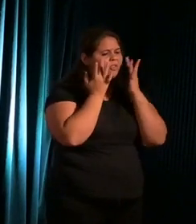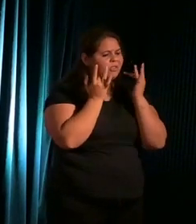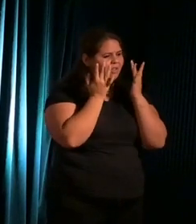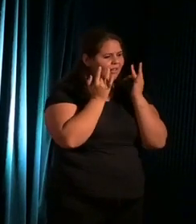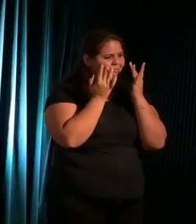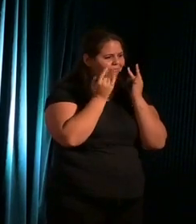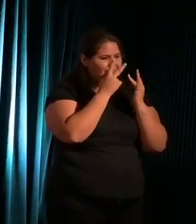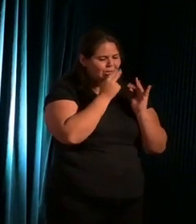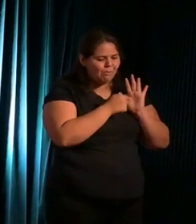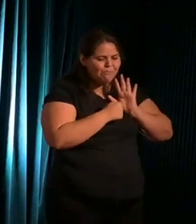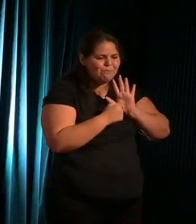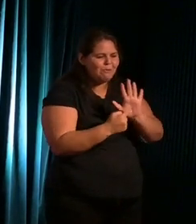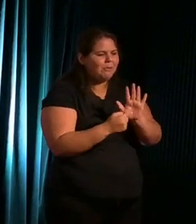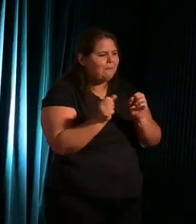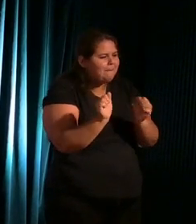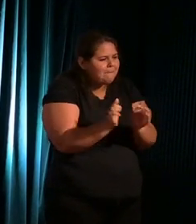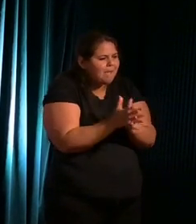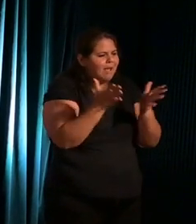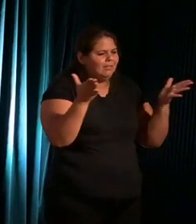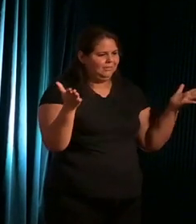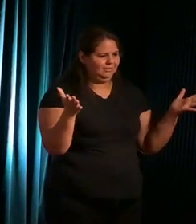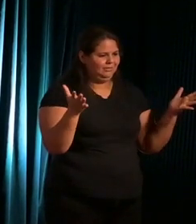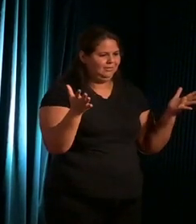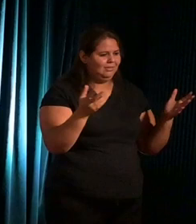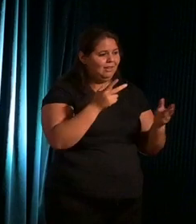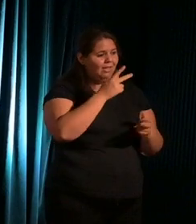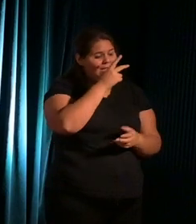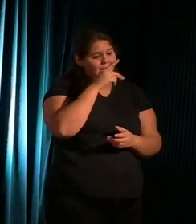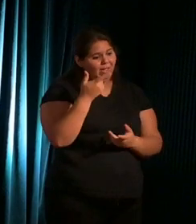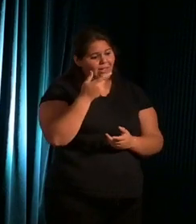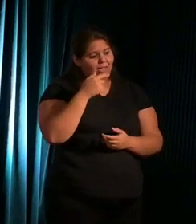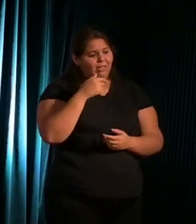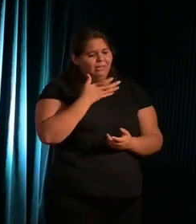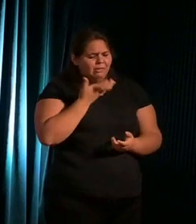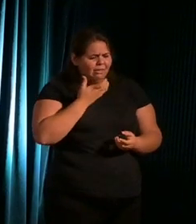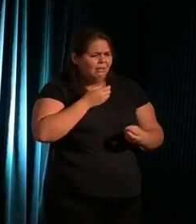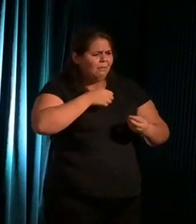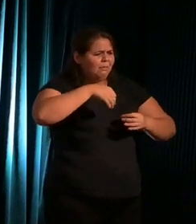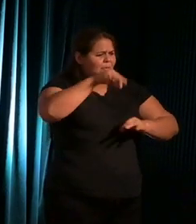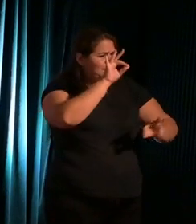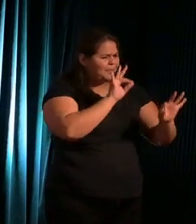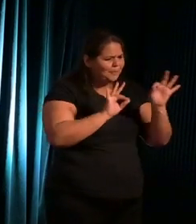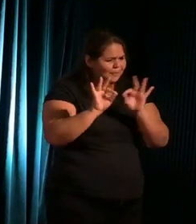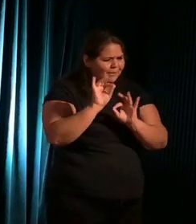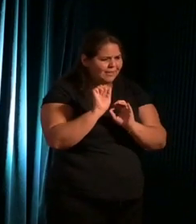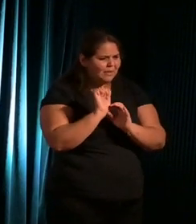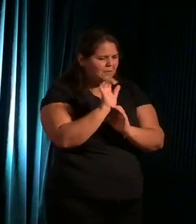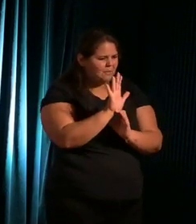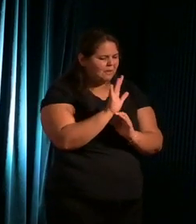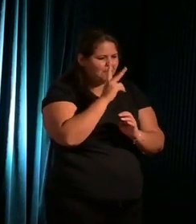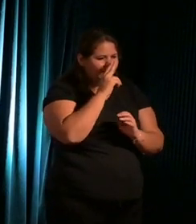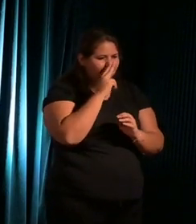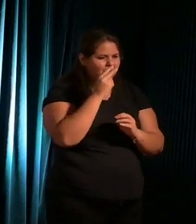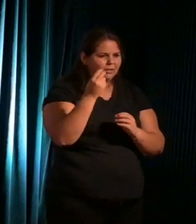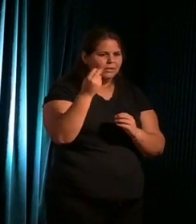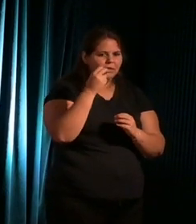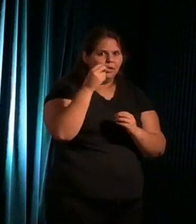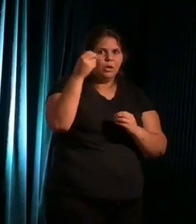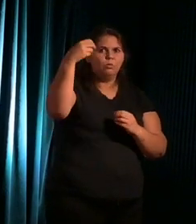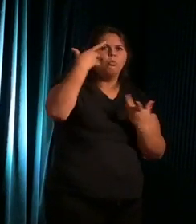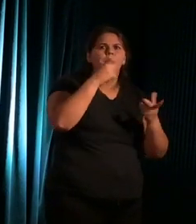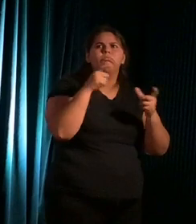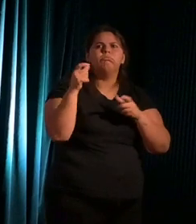Ele trabalha nessa exaltação pictórica, onde está a luz que